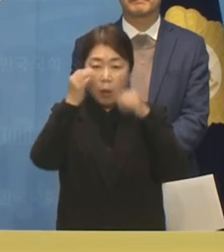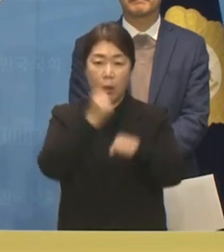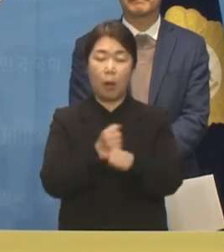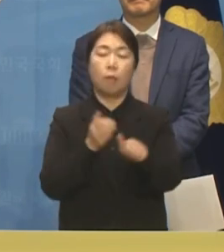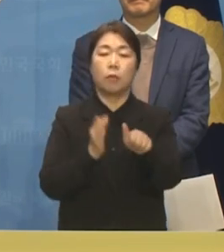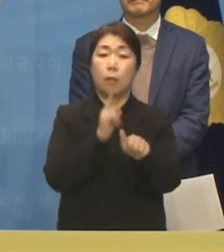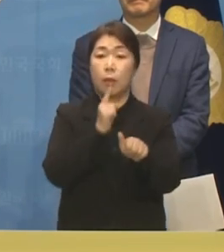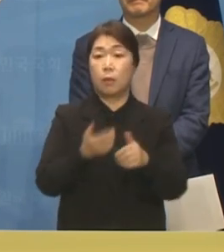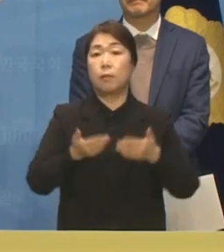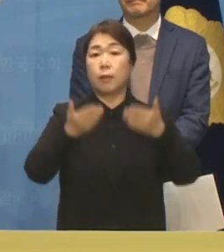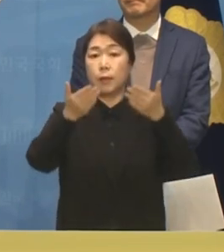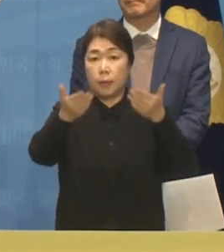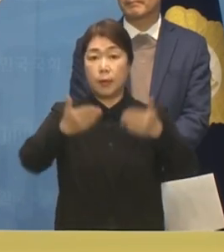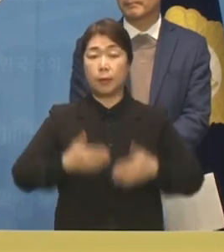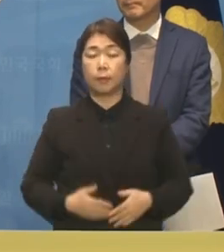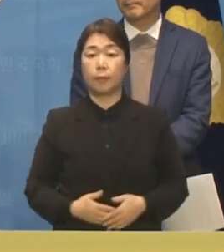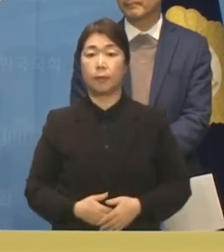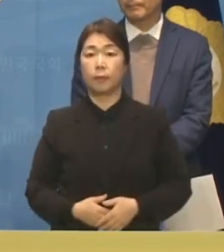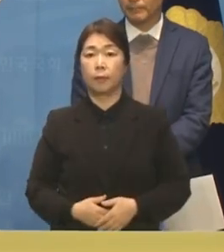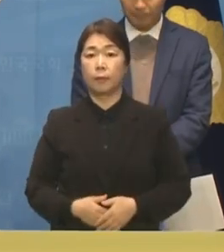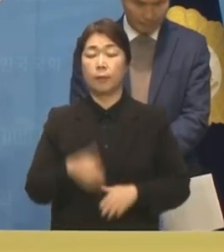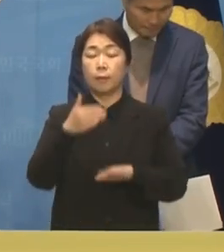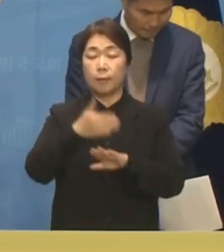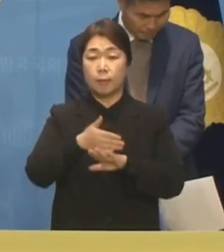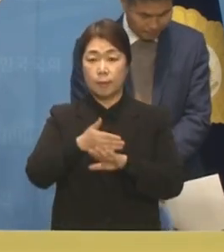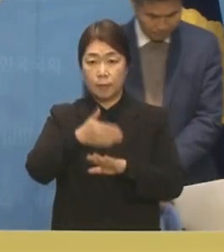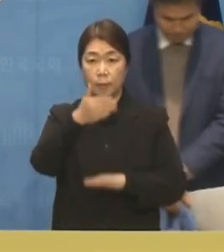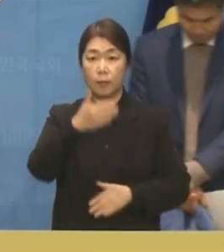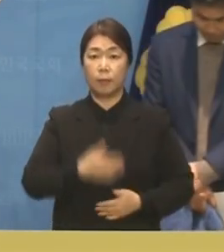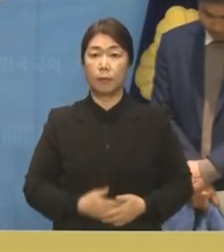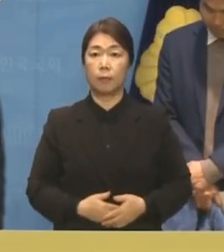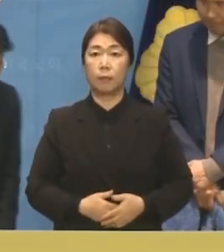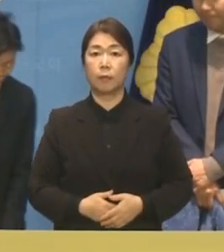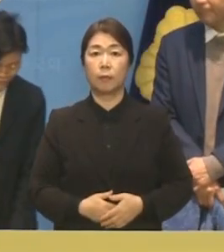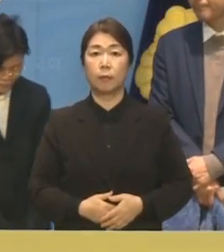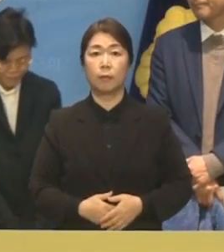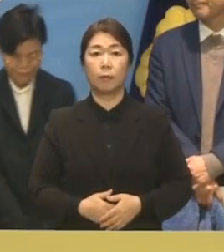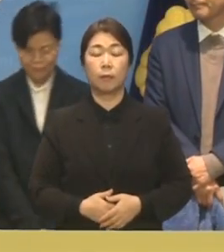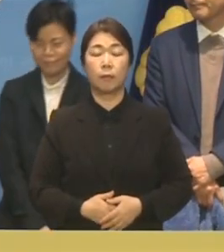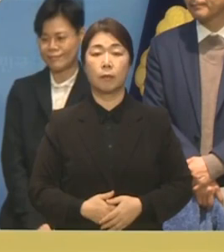다시 한번 간곡히 부탁드립니다. 감사합니다.